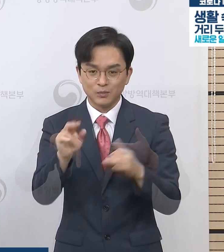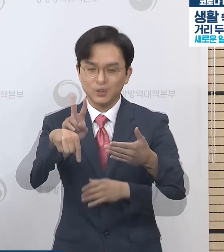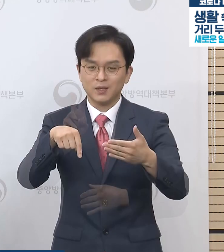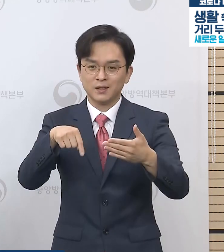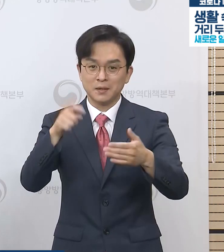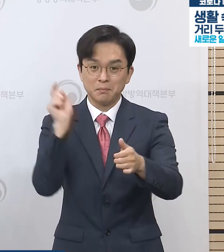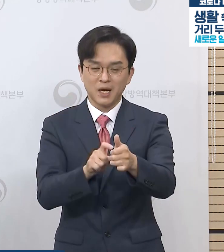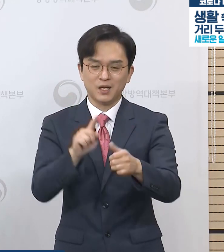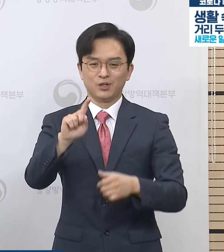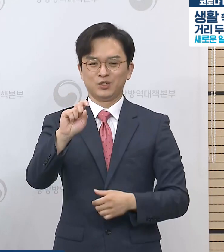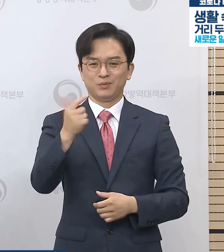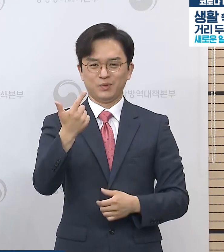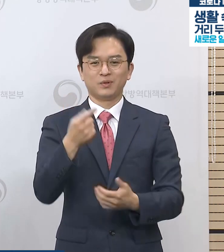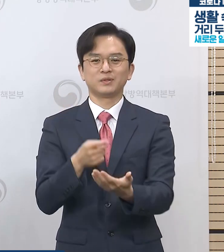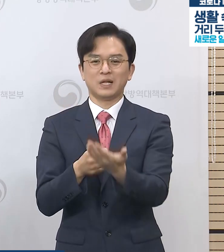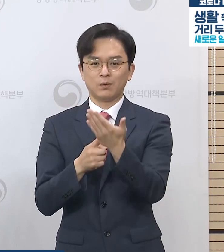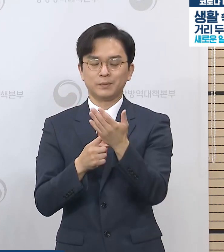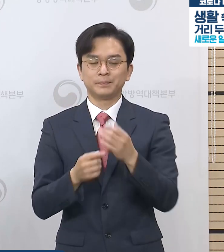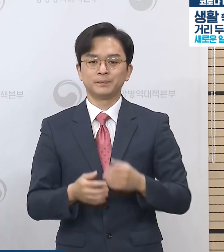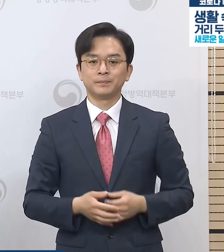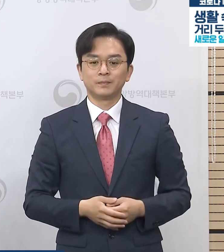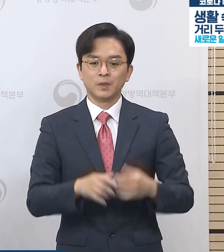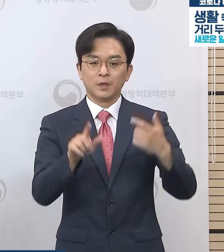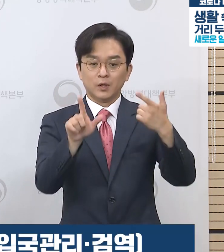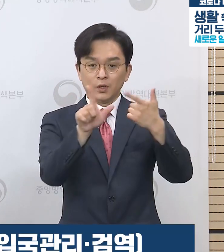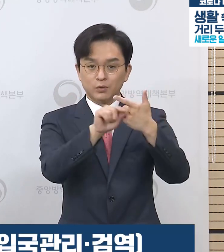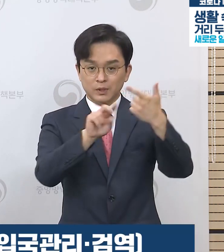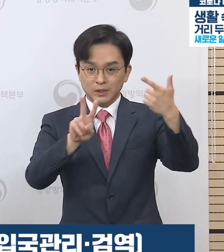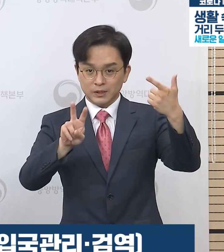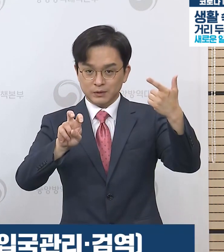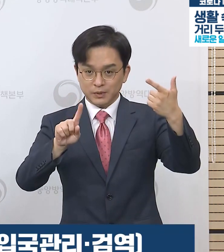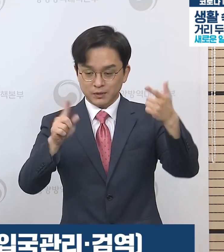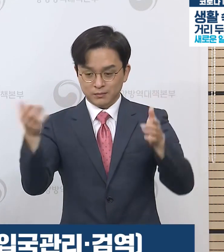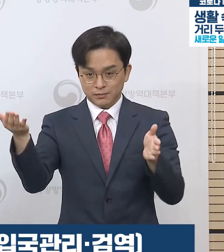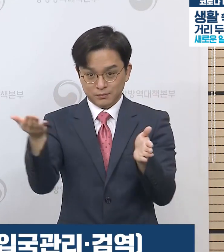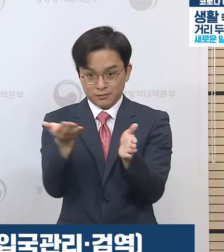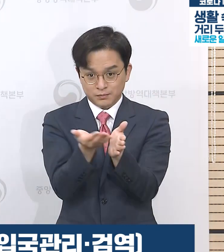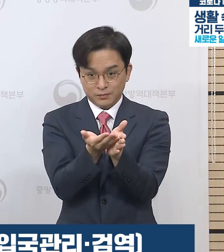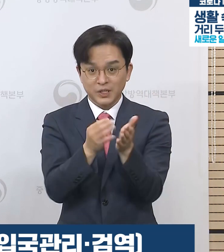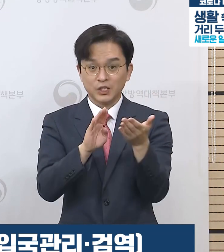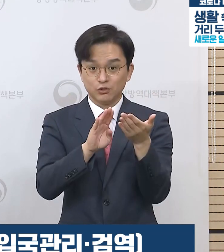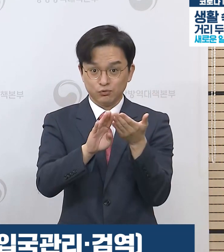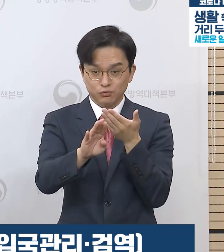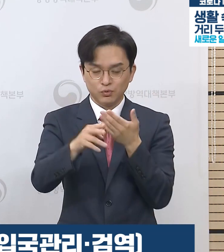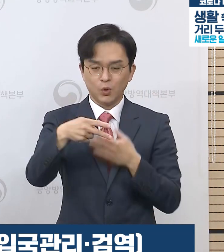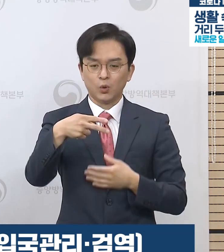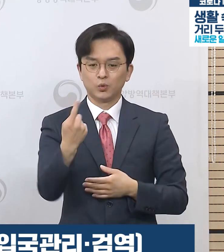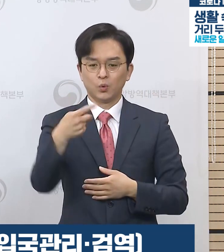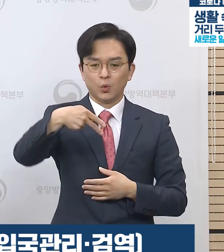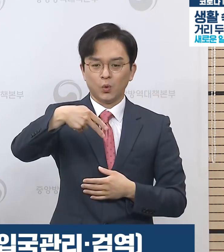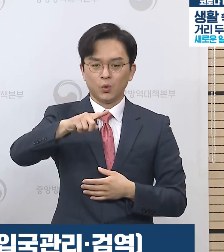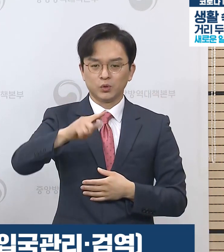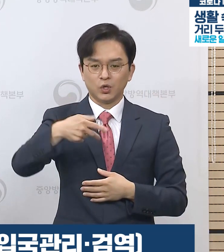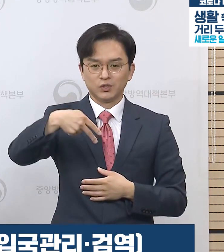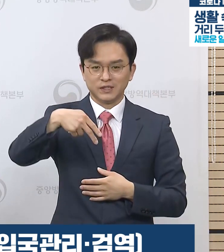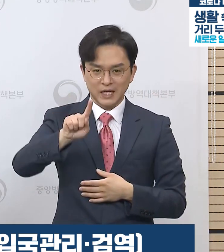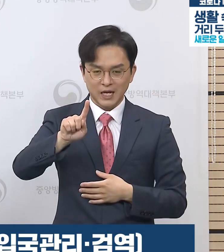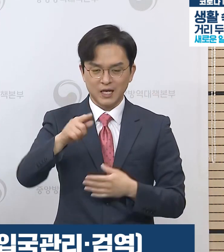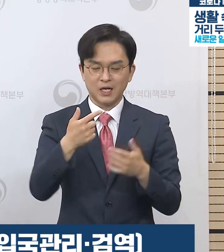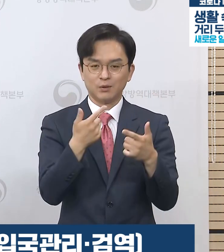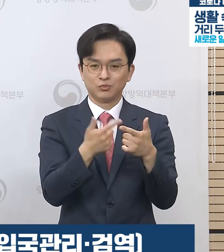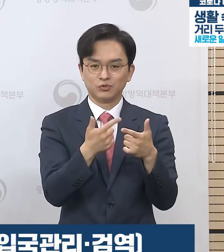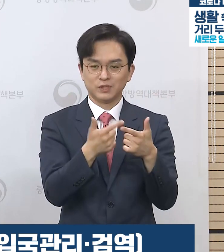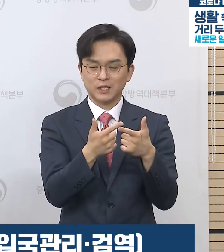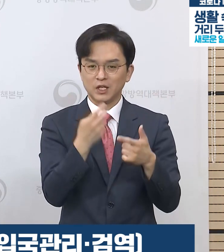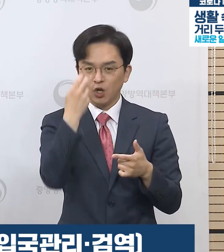확진되었습니다. 지난 6월 21일 입항 이후 도선사, 그리고 세관, 출입국 관리 검역 등의